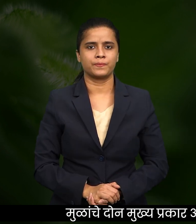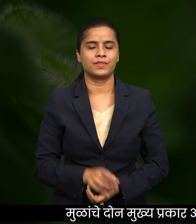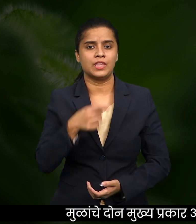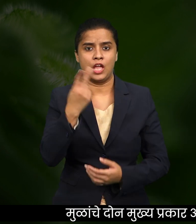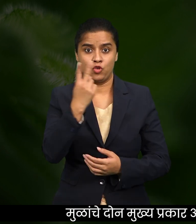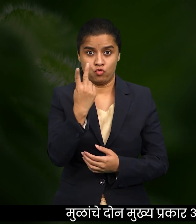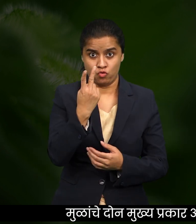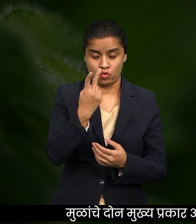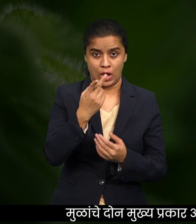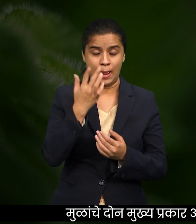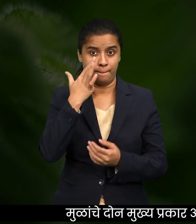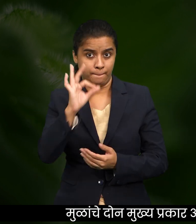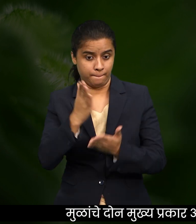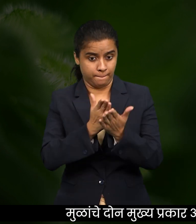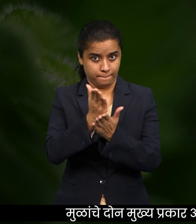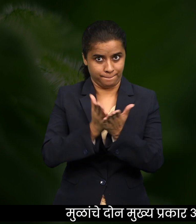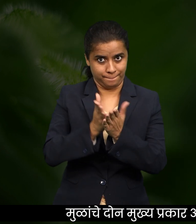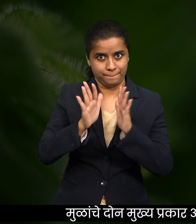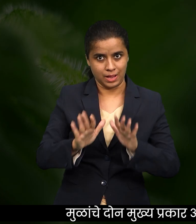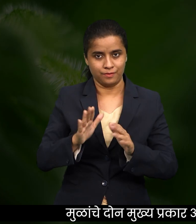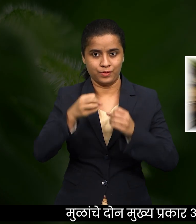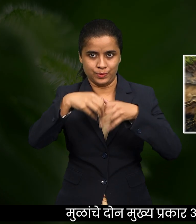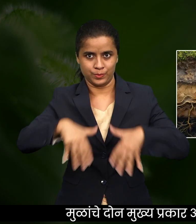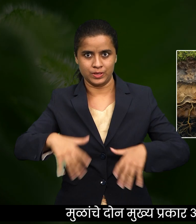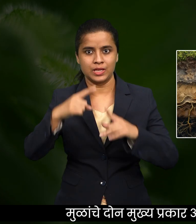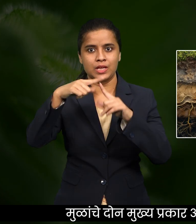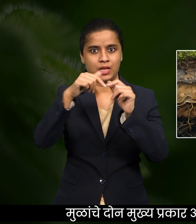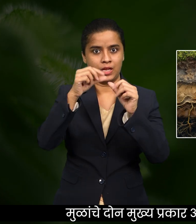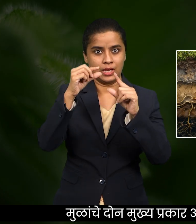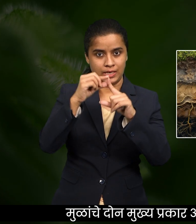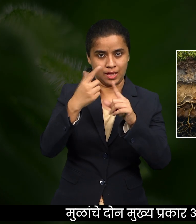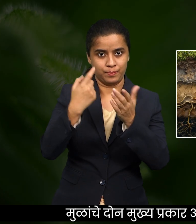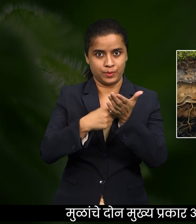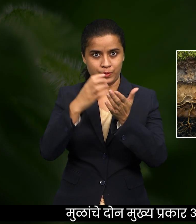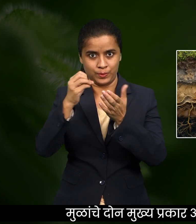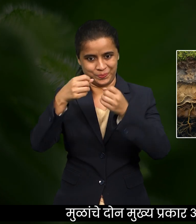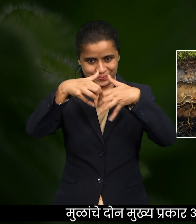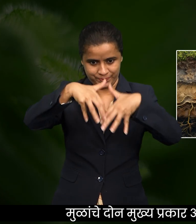मुळाच्या 2 मुख्य प्रकार आहेत, नळ मुळे आणि तंतुमय मुळे.